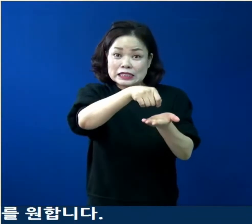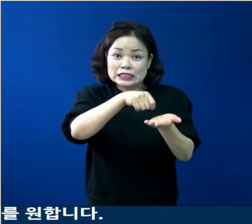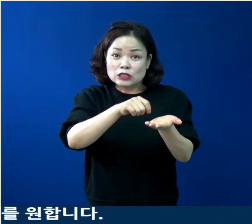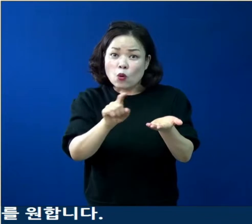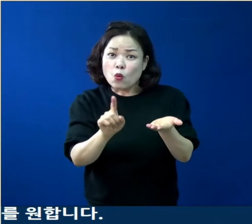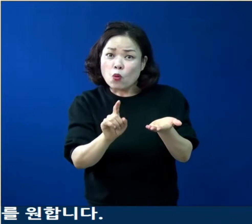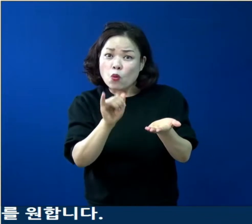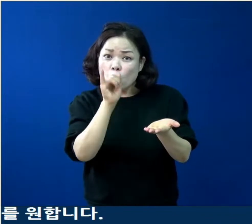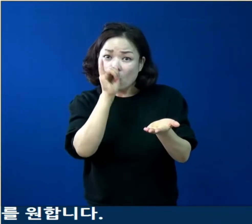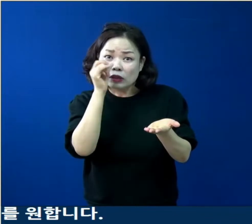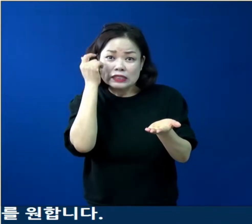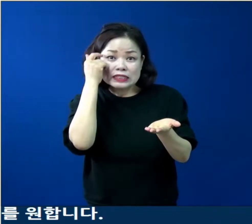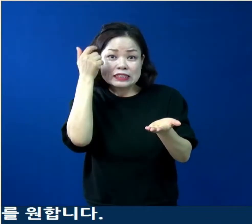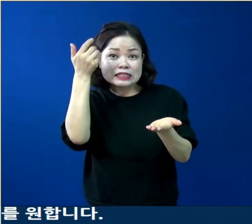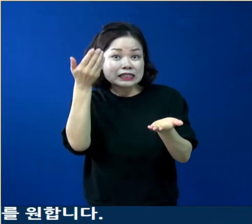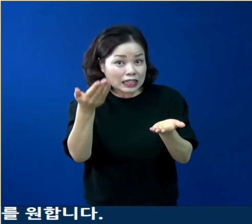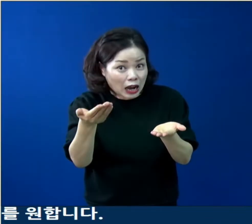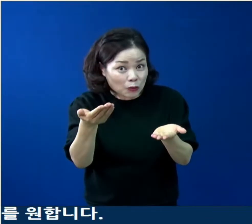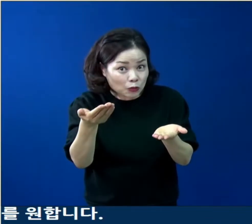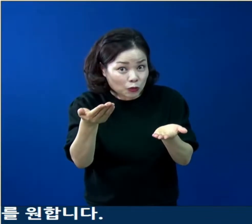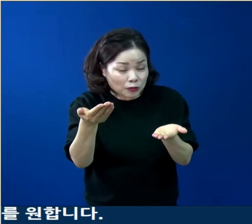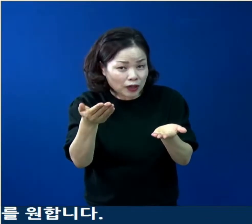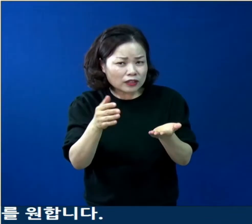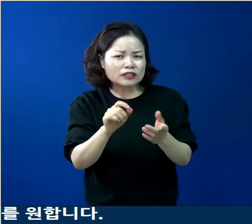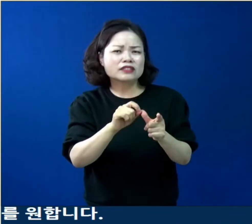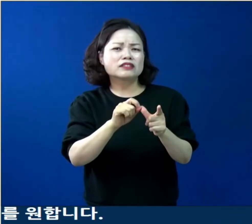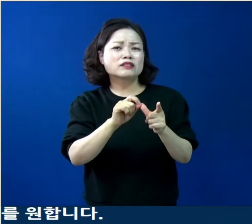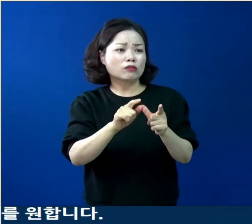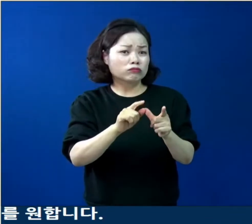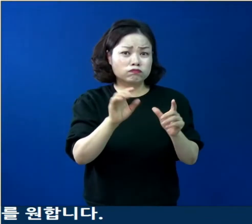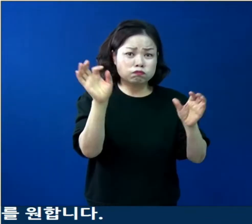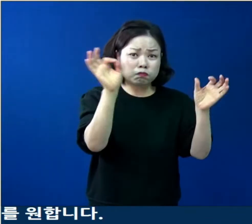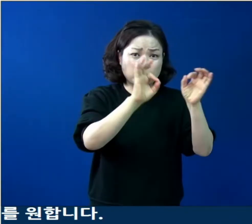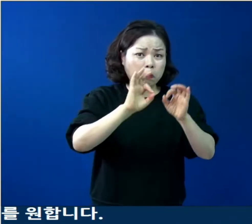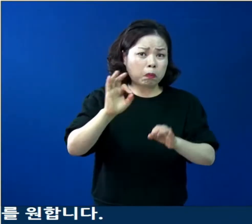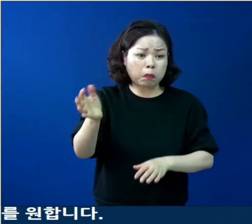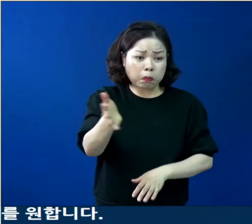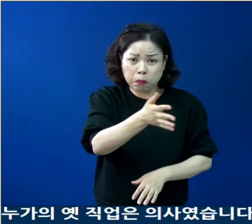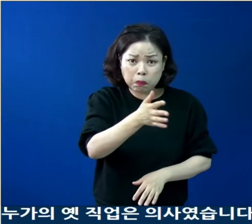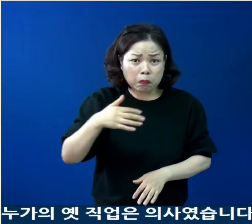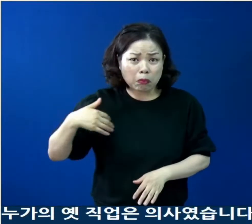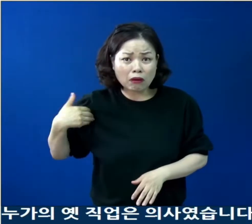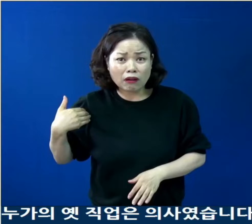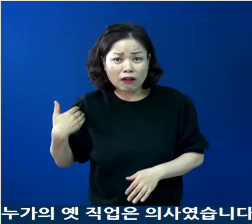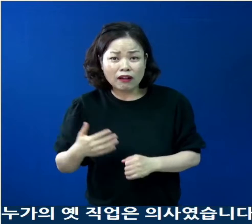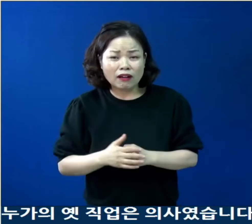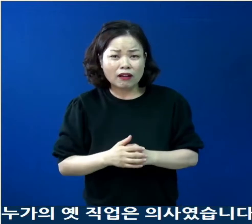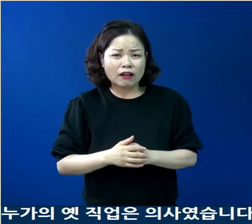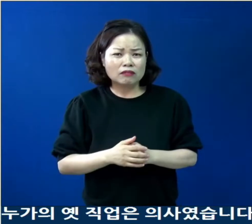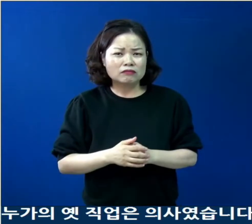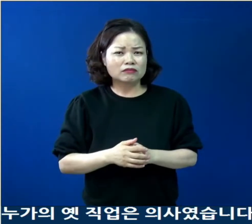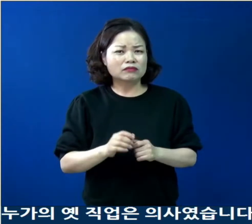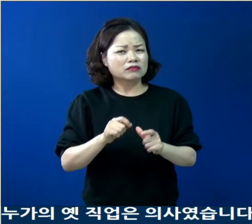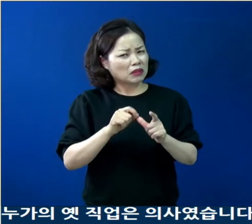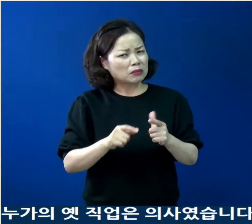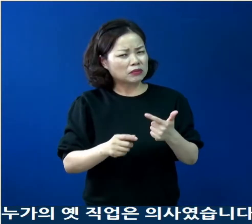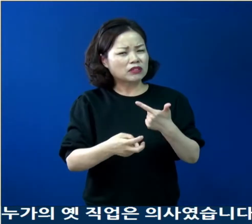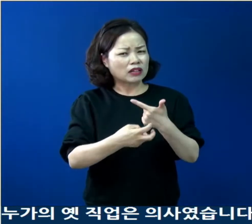어디 있느냐를 물어보면 대부분은 어디 있는지를 찾지는 못합니다. 그냥 그렇게 배워 알고